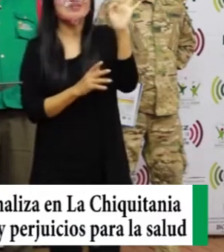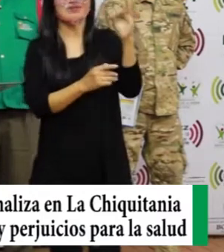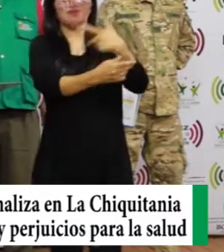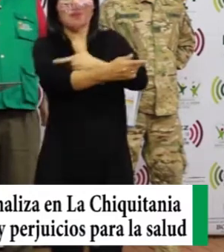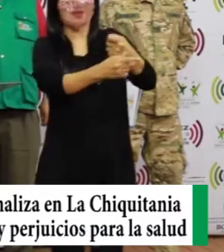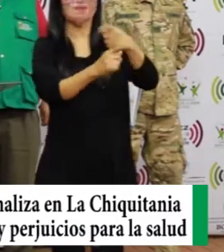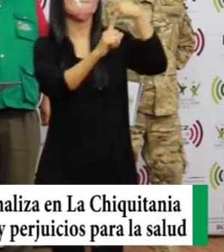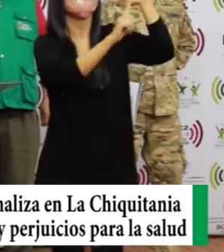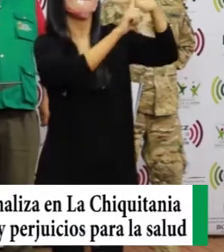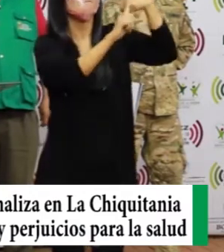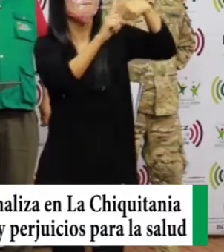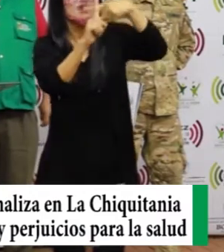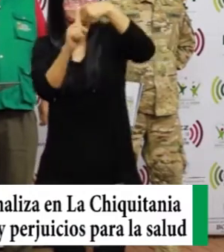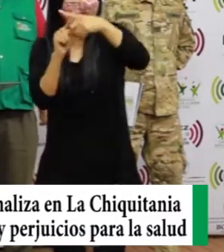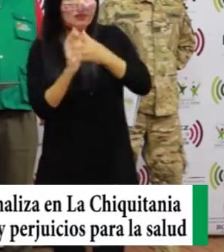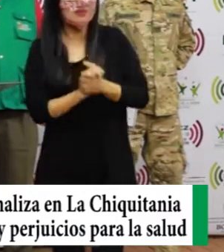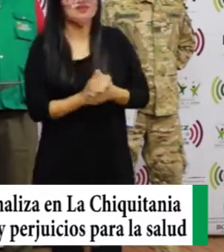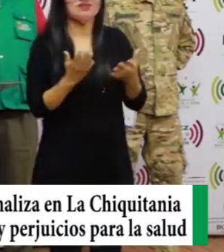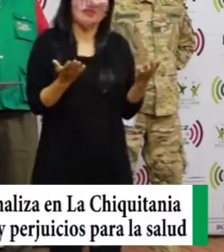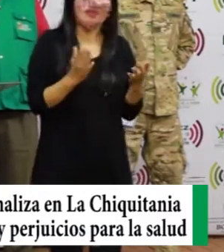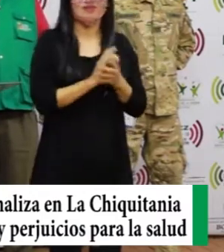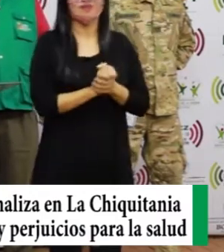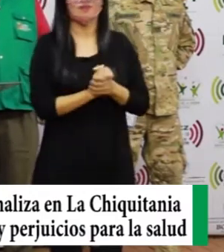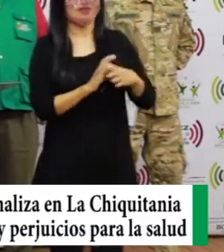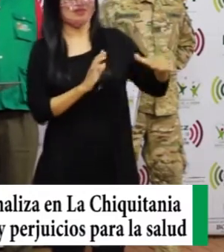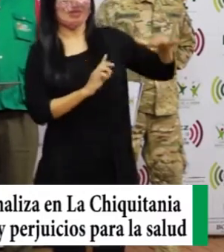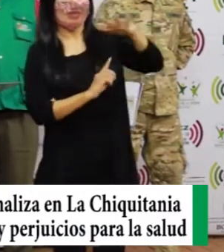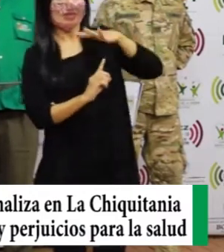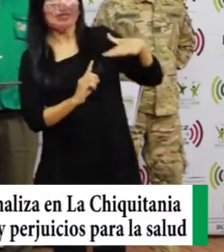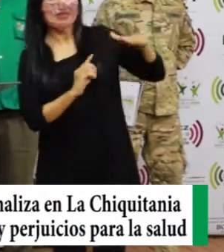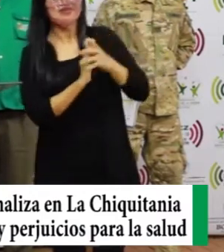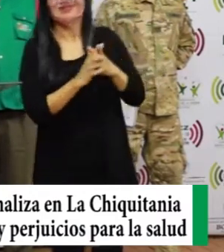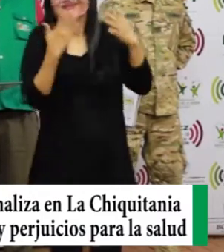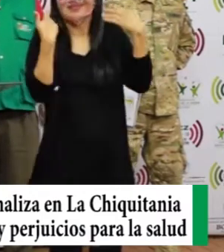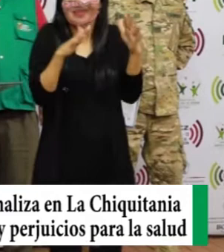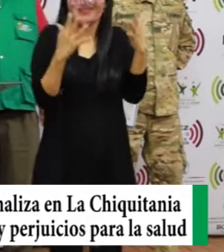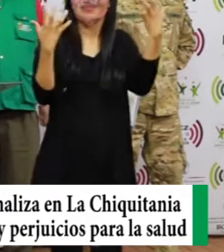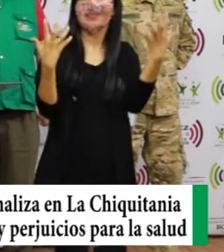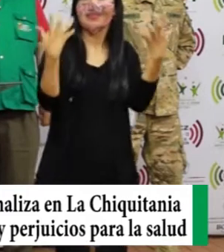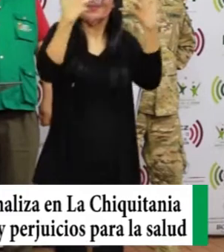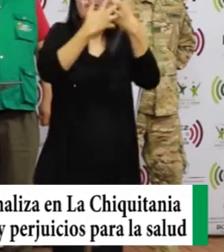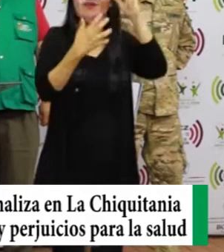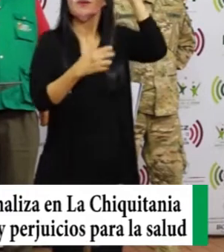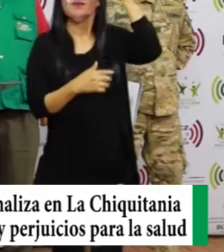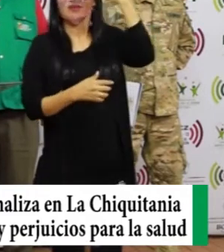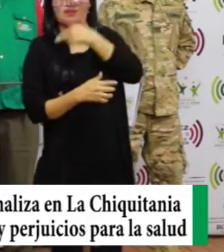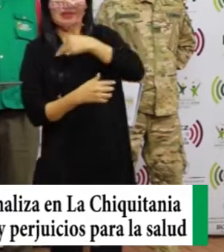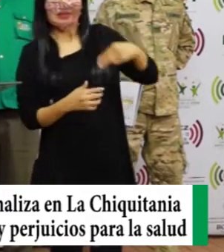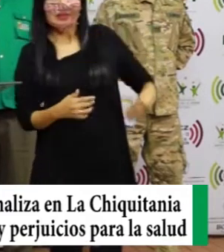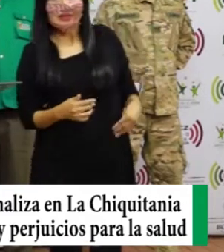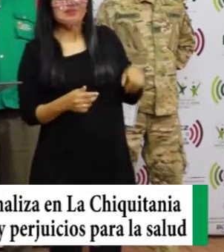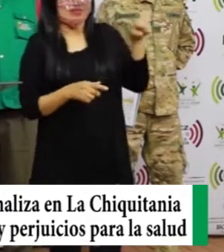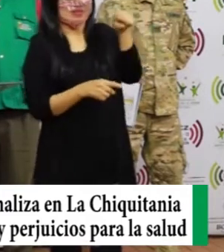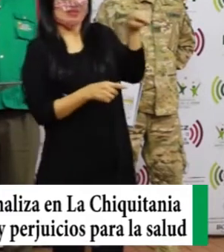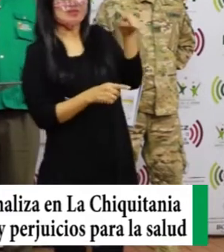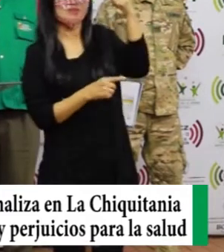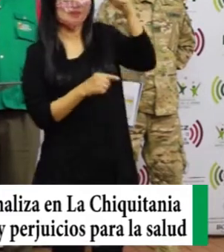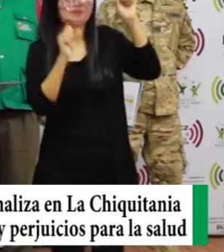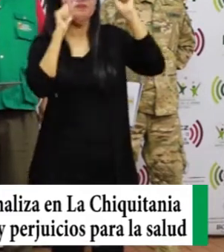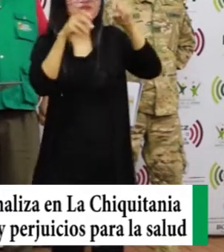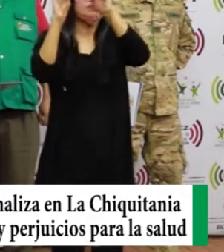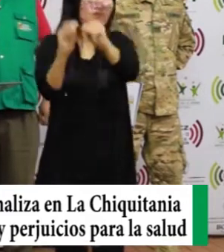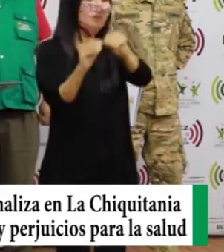pruebas fueron positivas. Por lo tanto, de estos ya se ha coordinado el gobierno municipal con ellos para